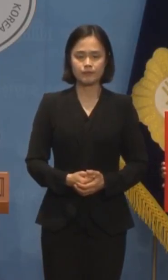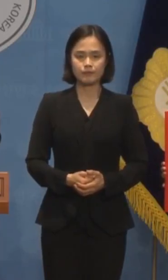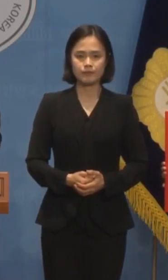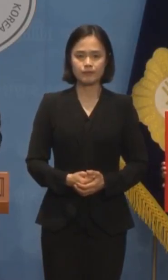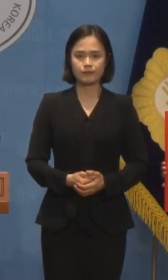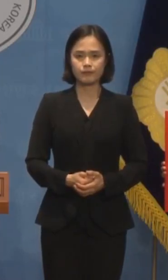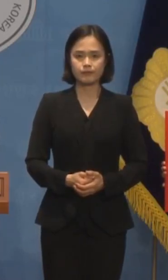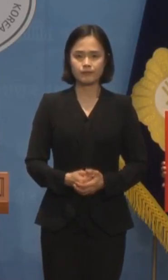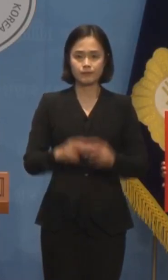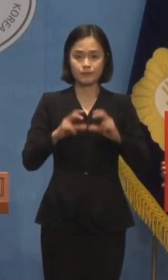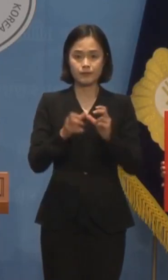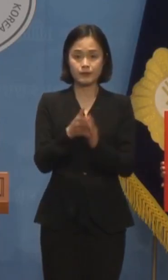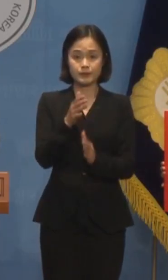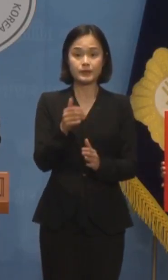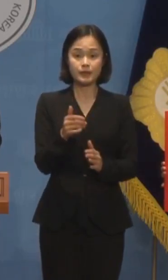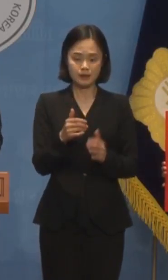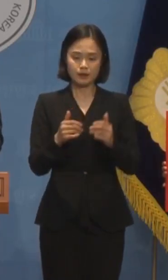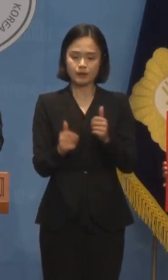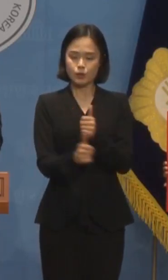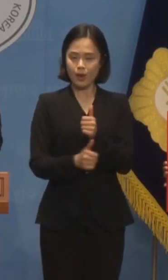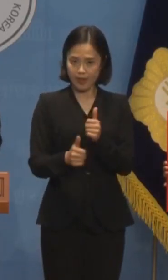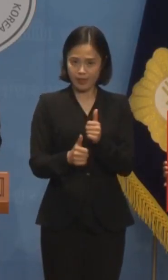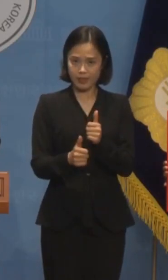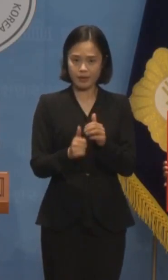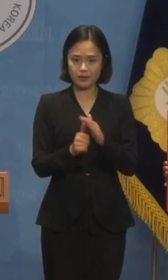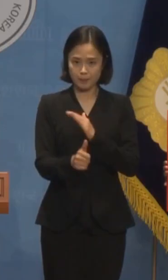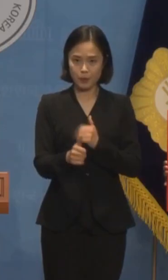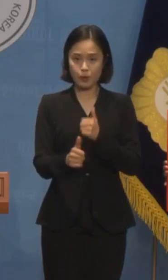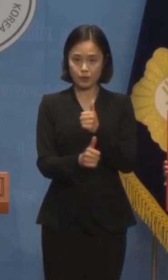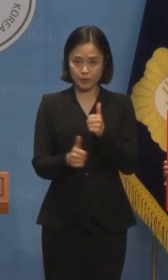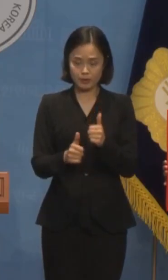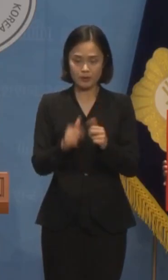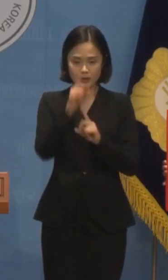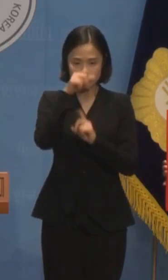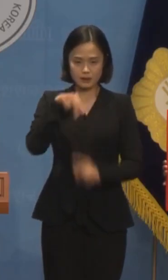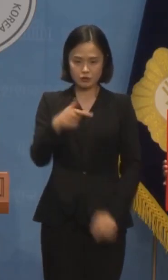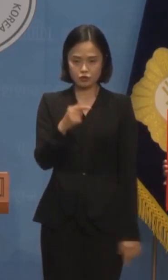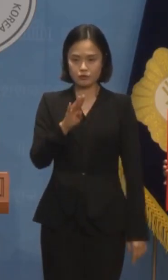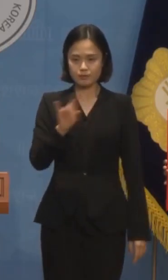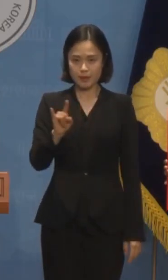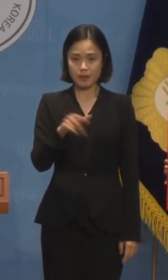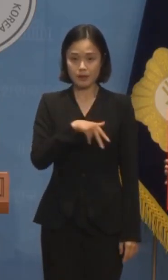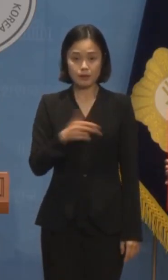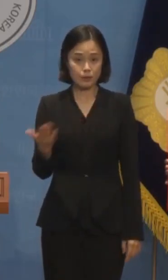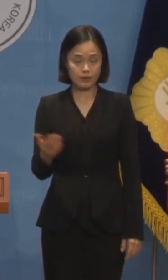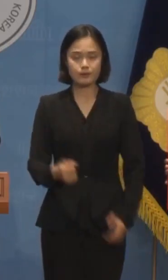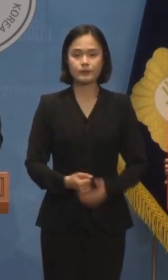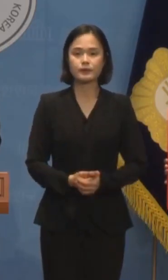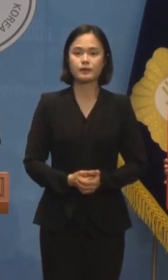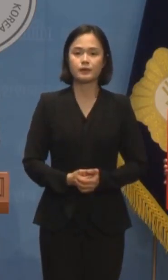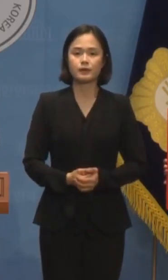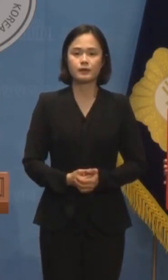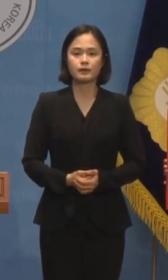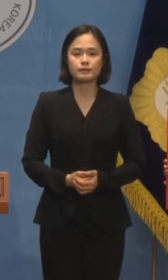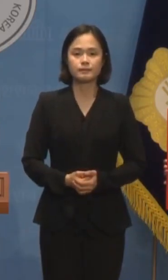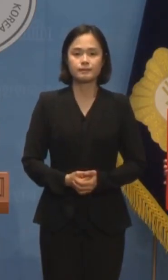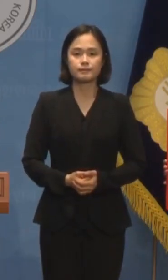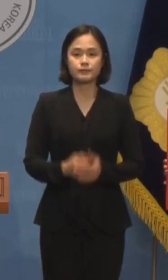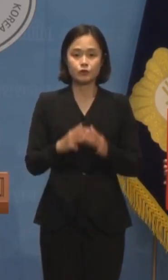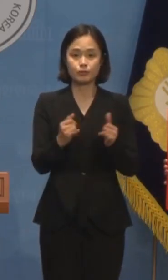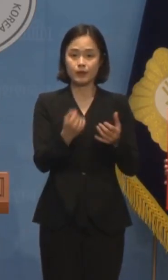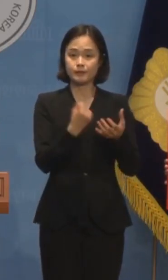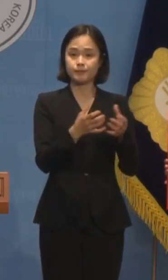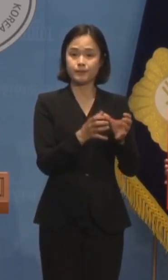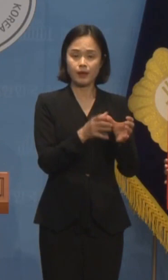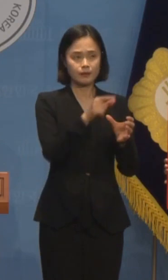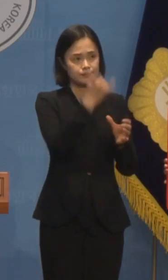네, 성남시 더불어민주당 대표의원 이준배입니다. 계속해서 말씀드리겠습니다. 앞서 고발한 것과 같이 국민의힘의